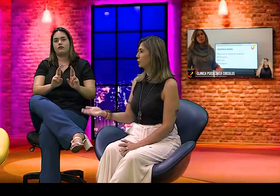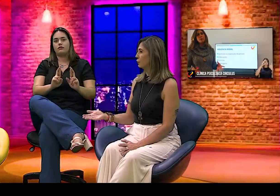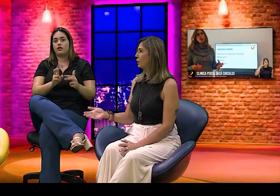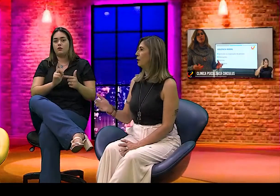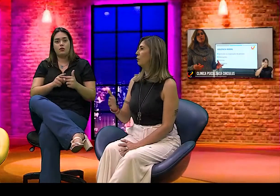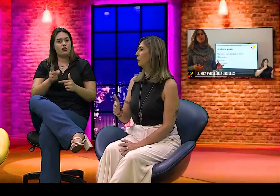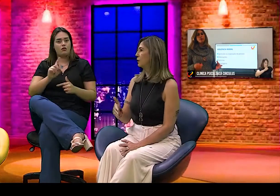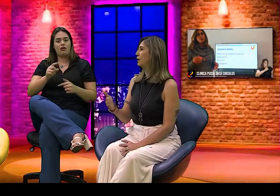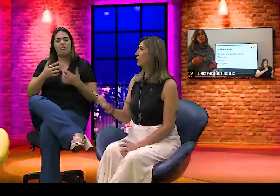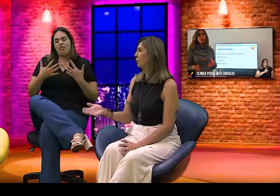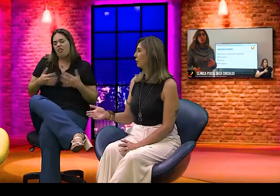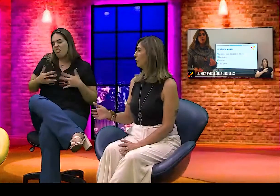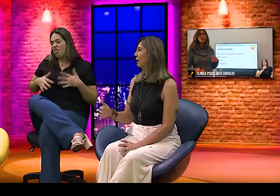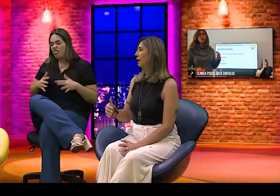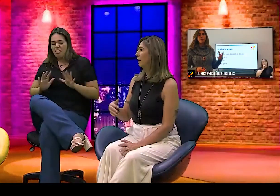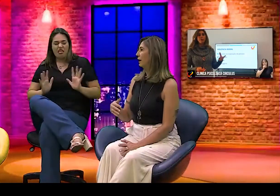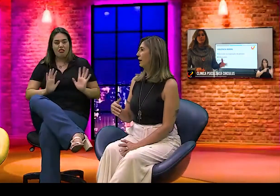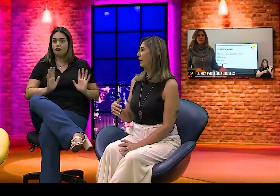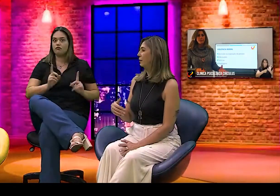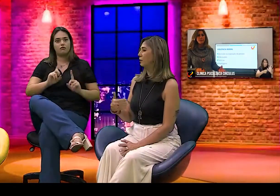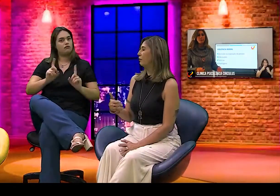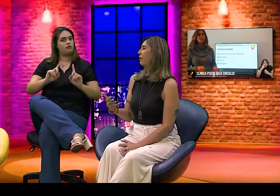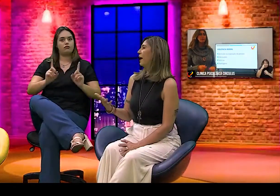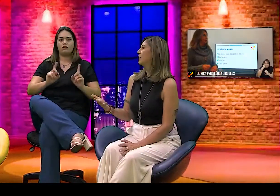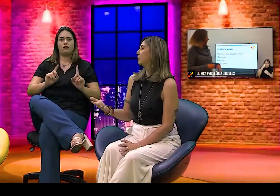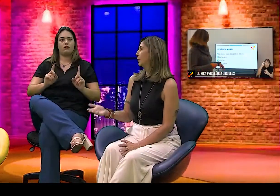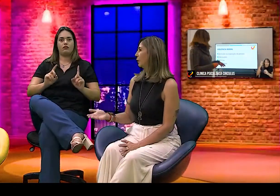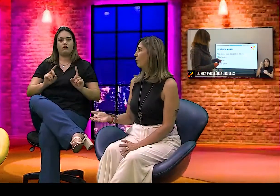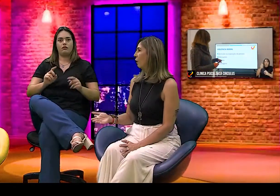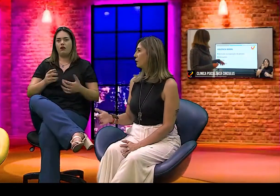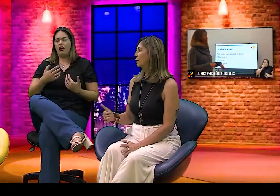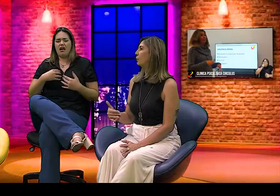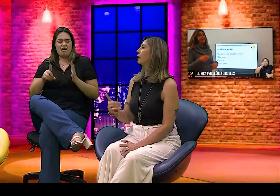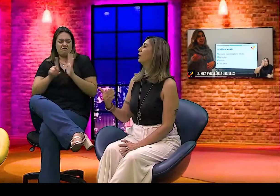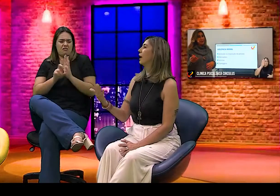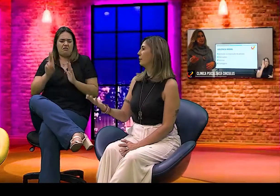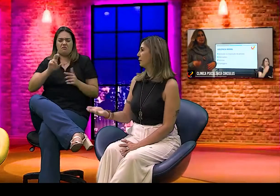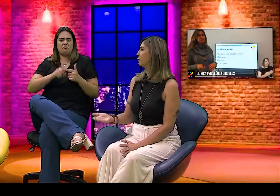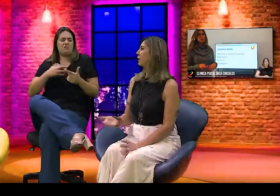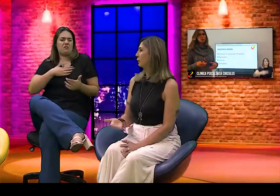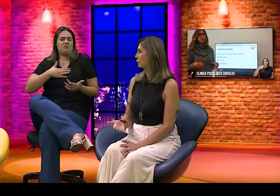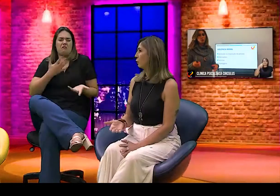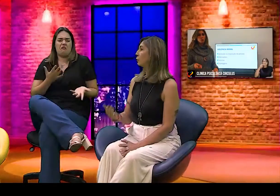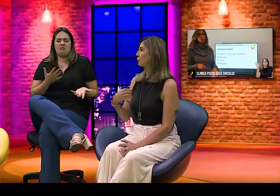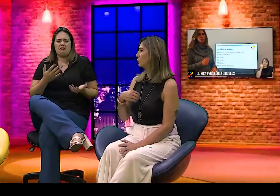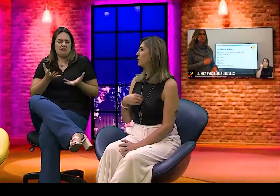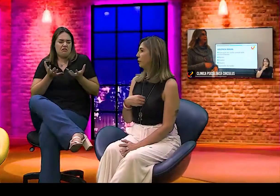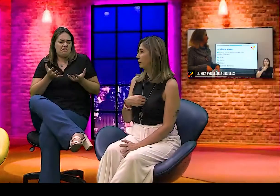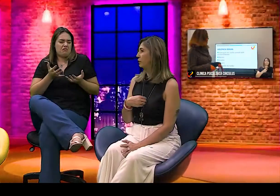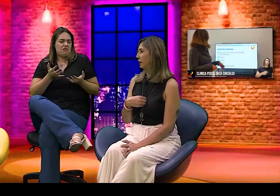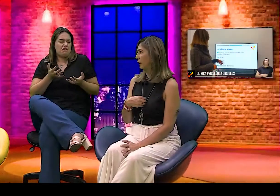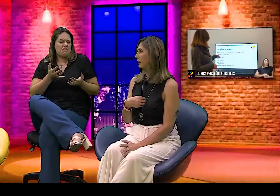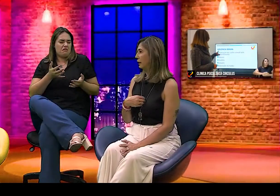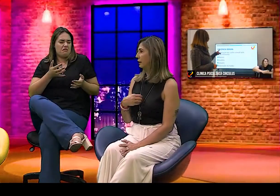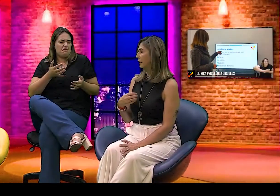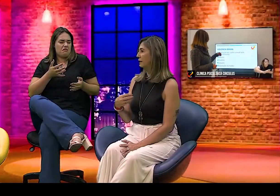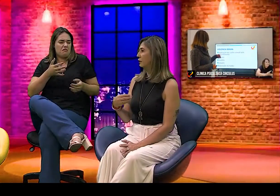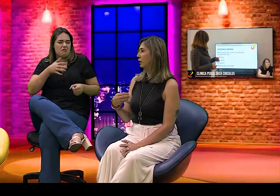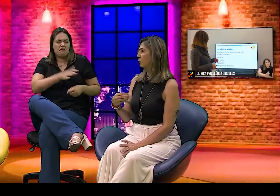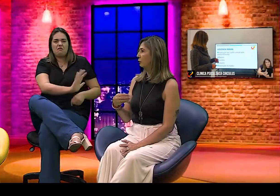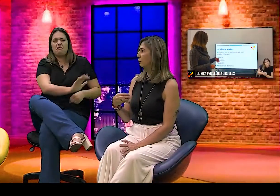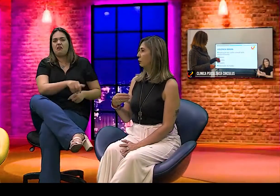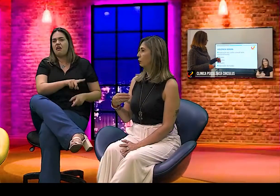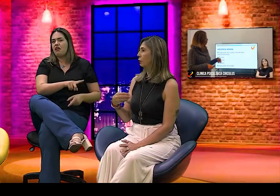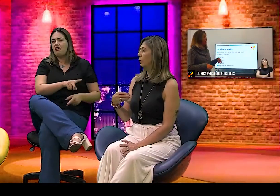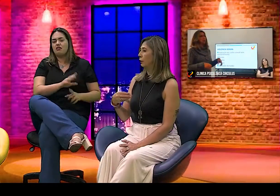outra é frescura, nenhuma coisa e nem outra a pessoa faz porque gosta ou porque quer prejudicar os outros ou se prejudicar, né?